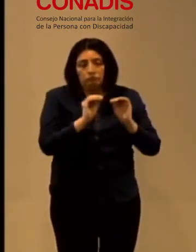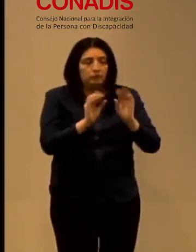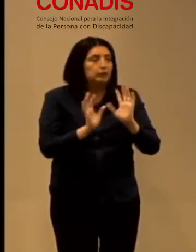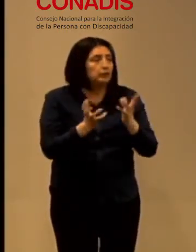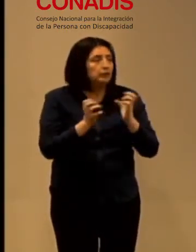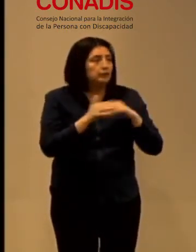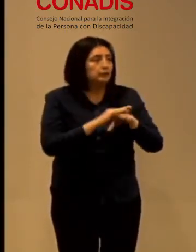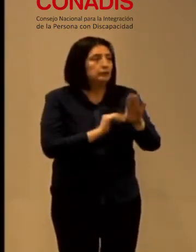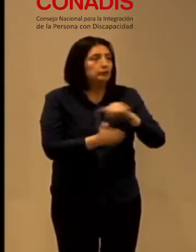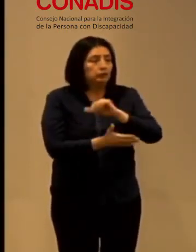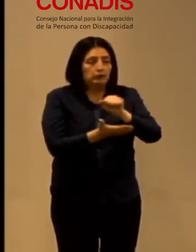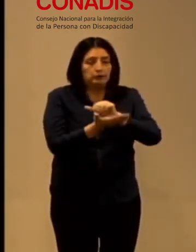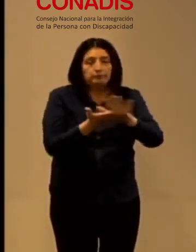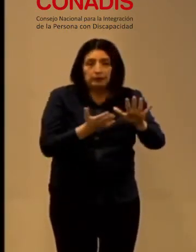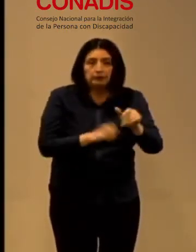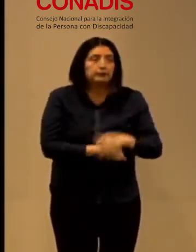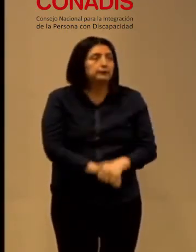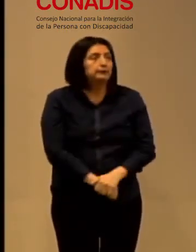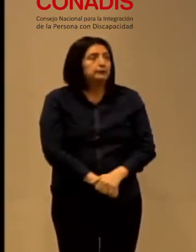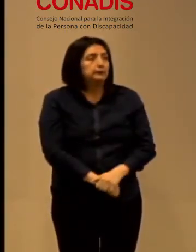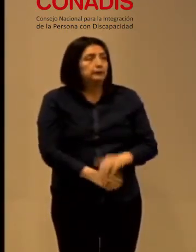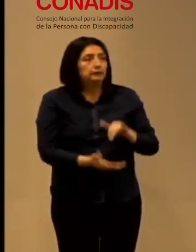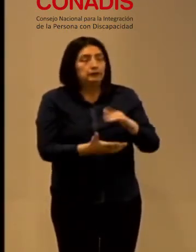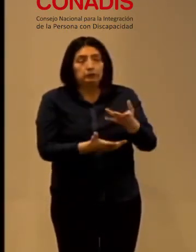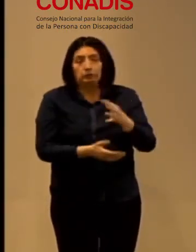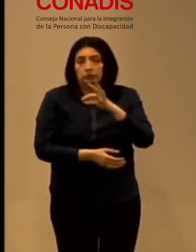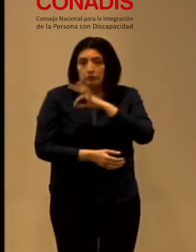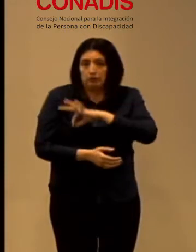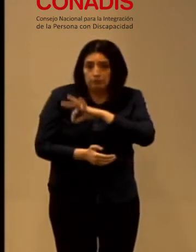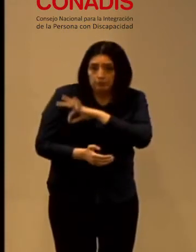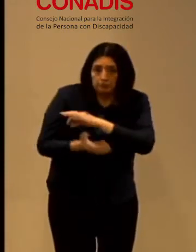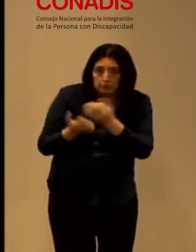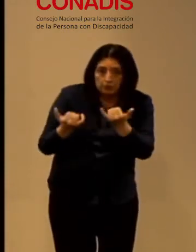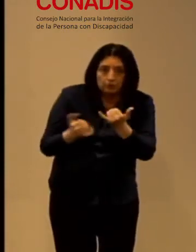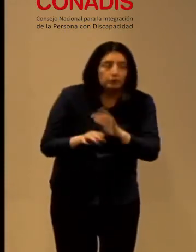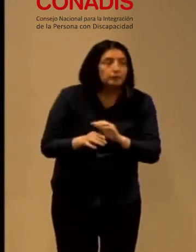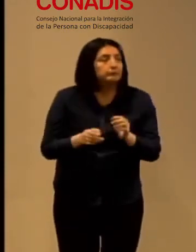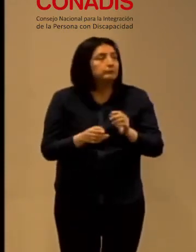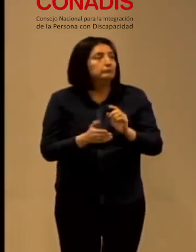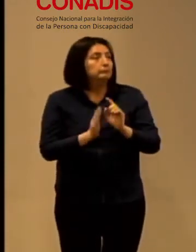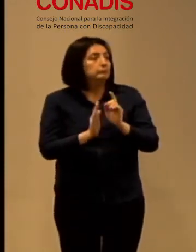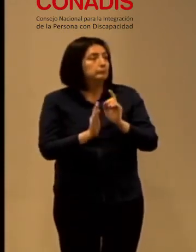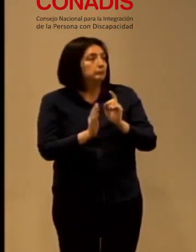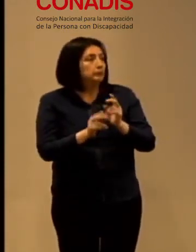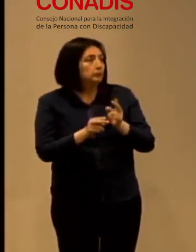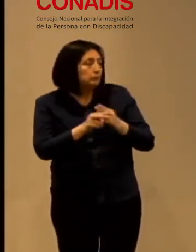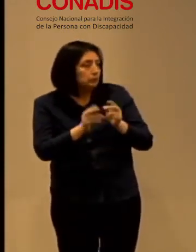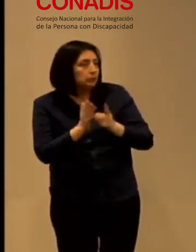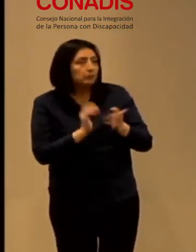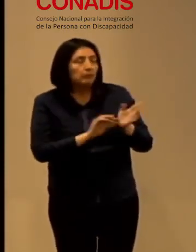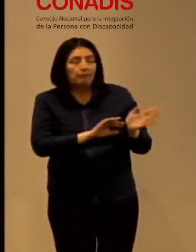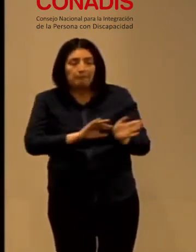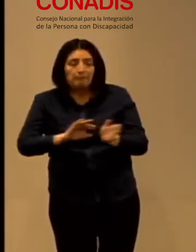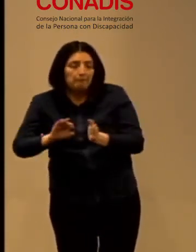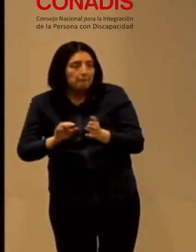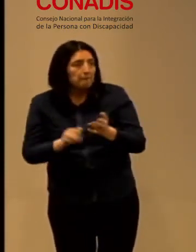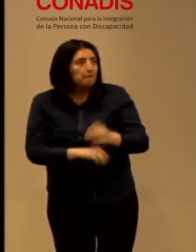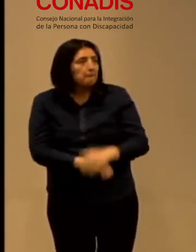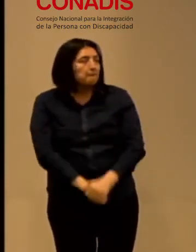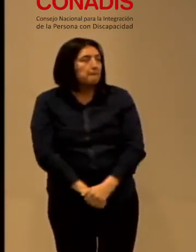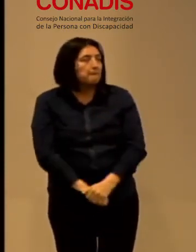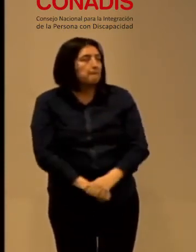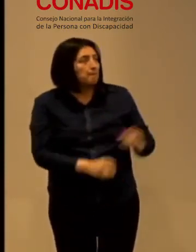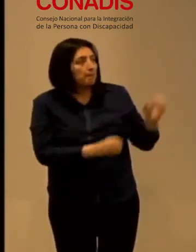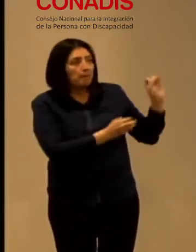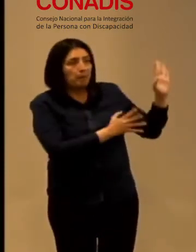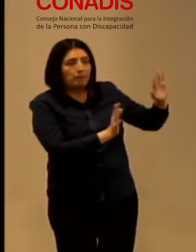En todas nuestras becas. Y ahí sí quiero aprovechar unos minutos para salirme un poco de